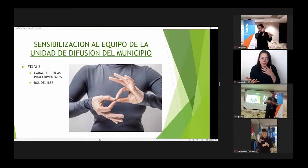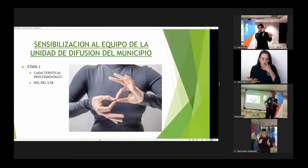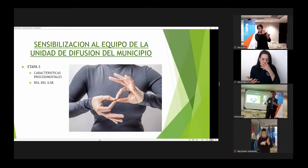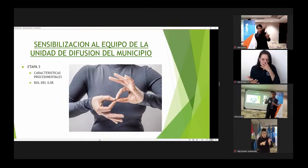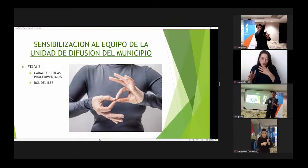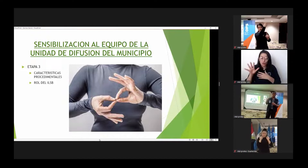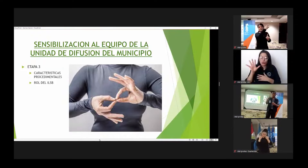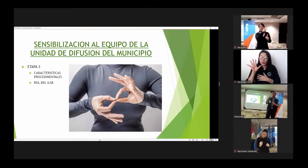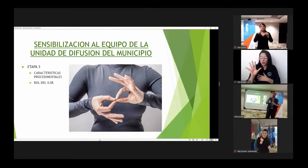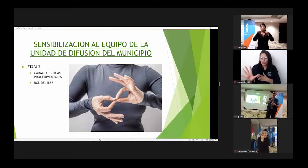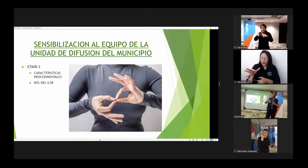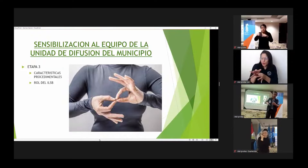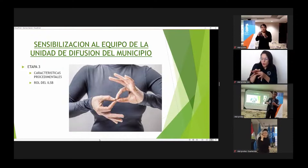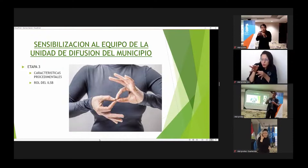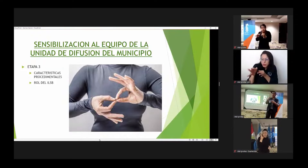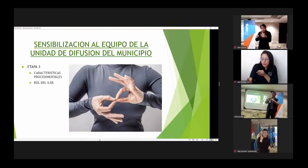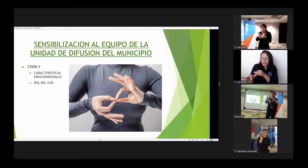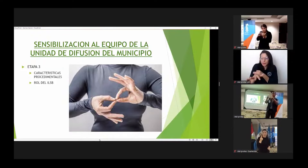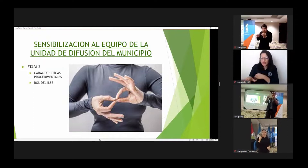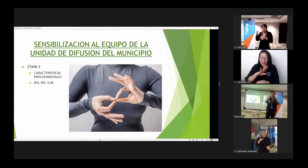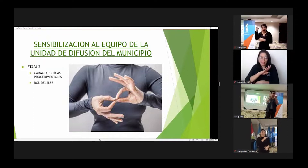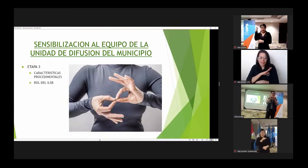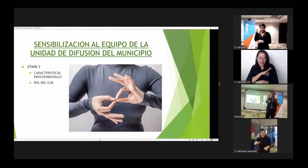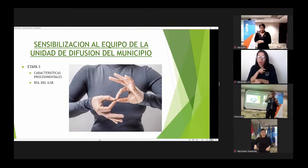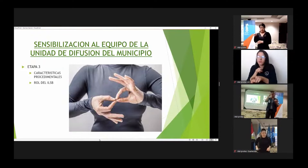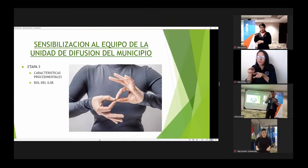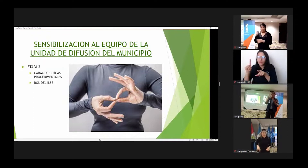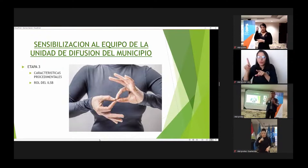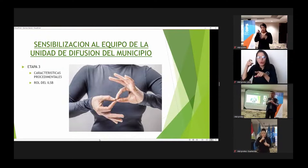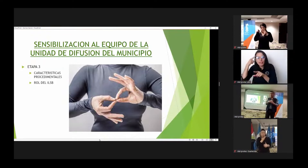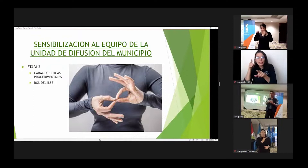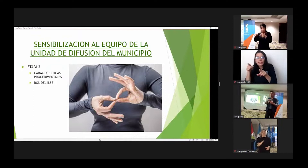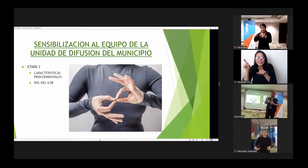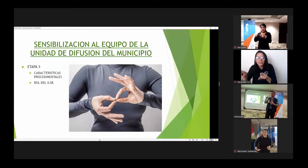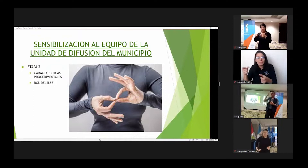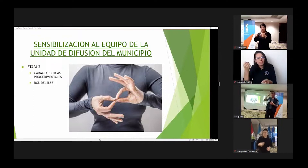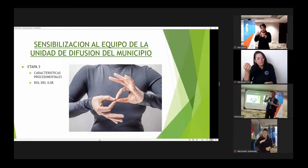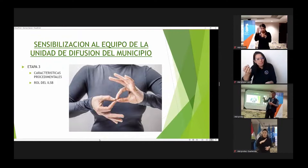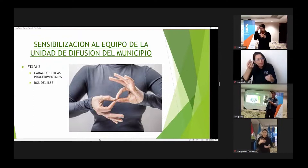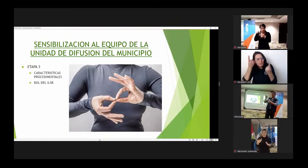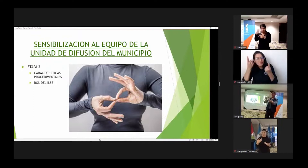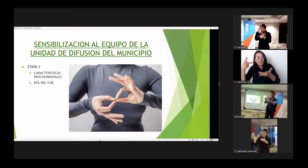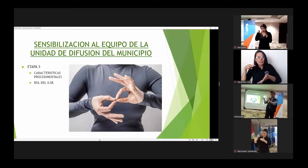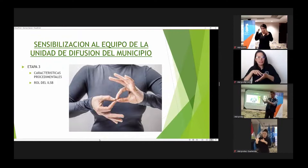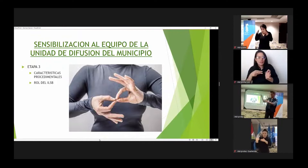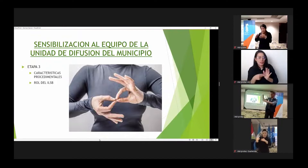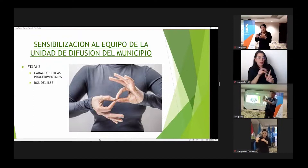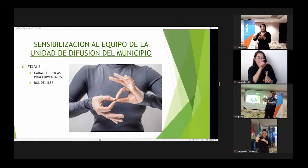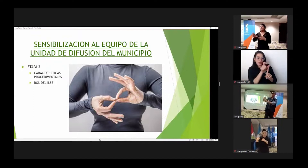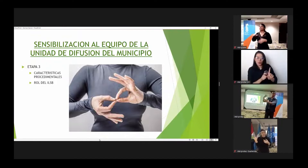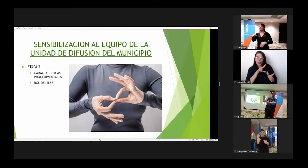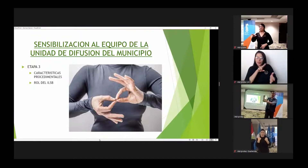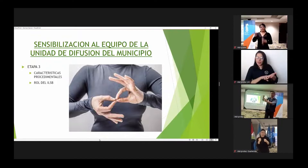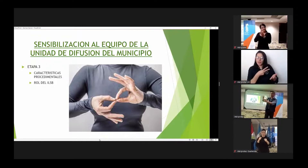puedan entender la alcaldía y la gobernación, el rol que cumple el